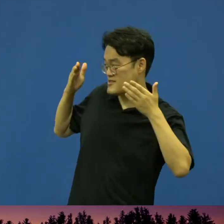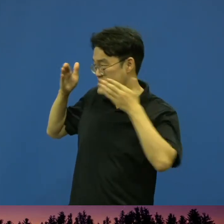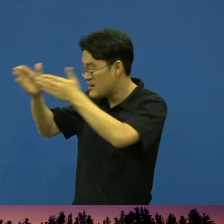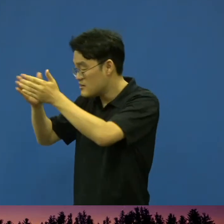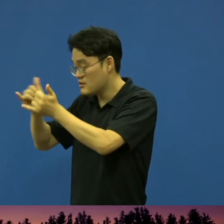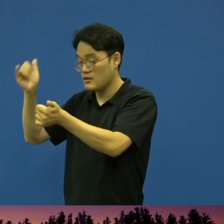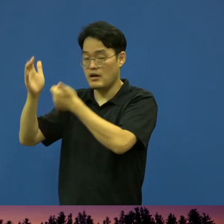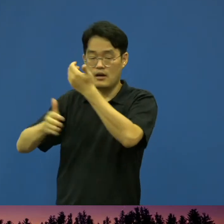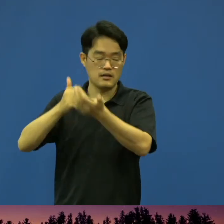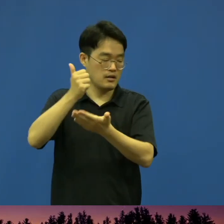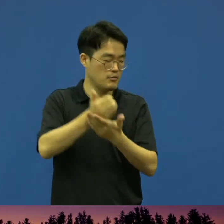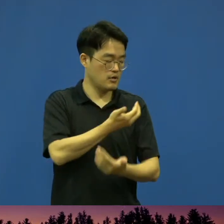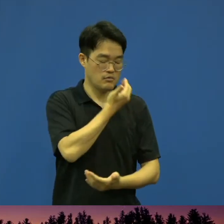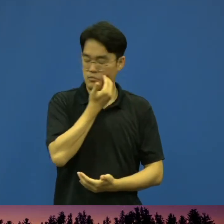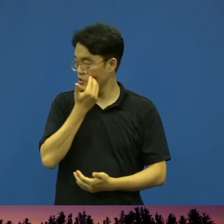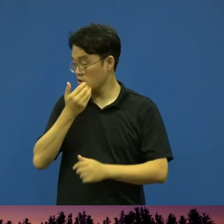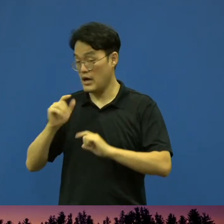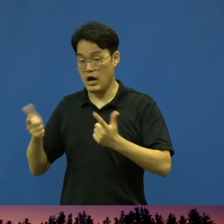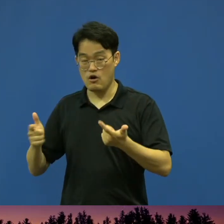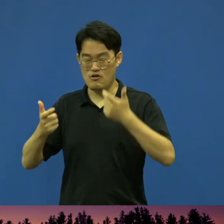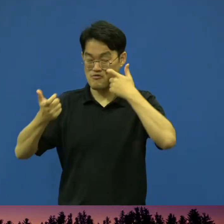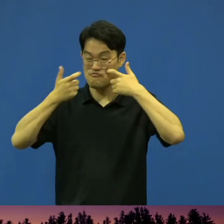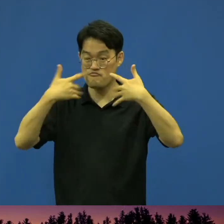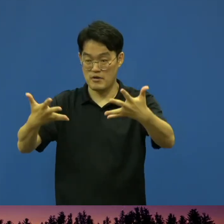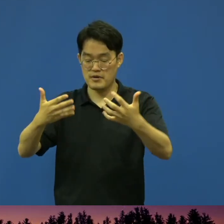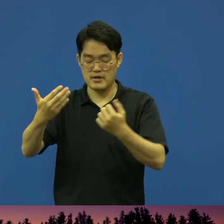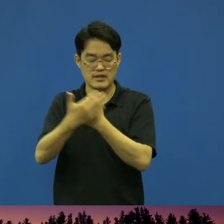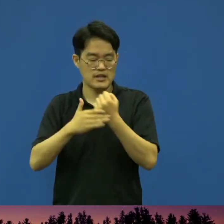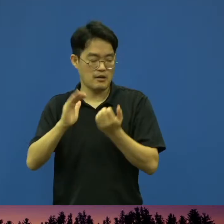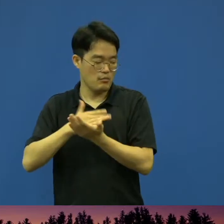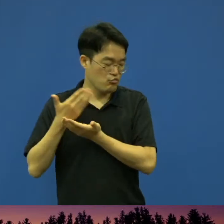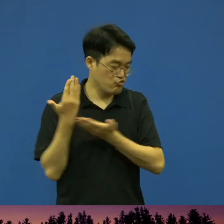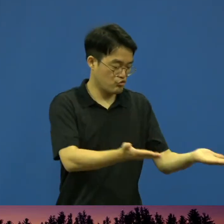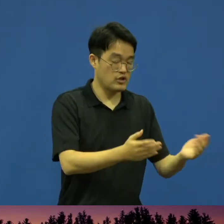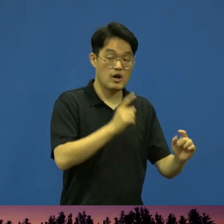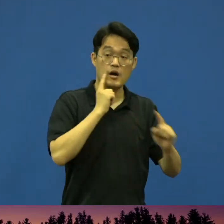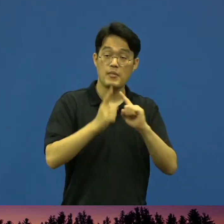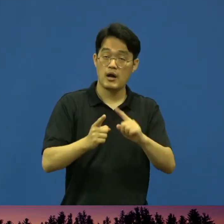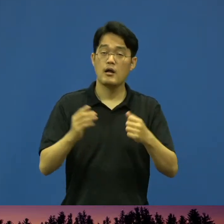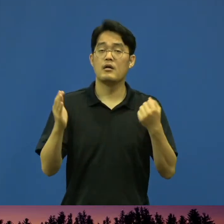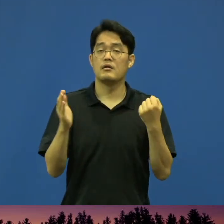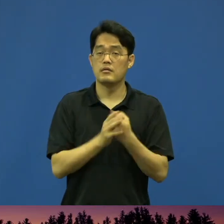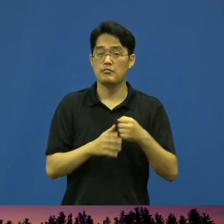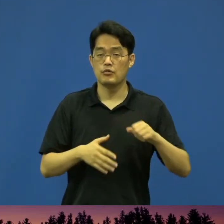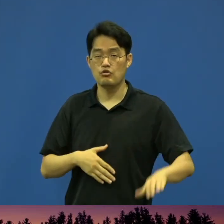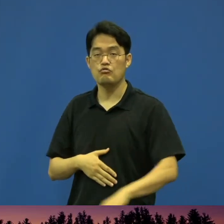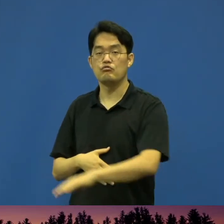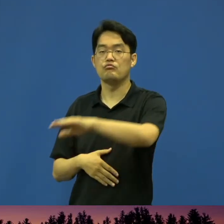외면치 마시고 분명하게 은혜를 베푸신다고 말씀하고 있는 것입니다. 그래서 우리의 실력은,